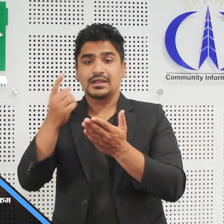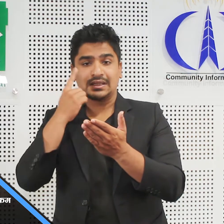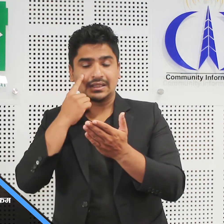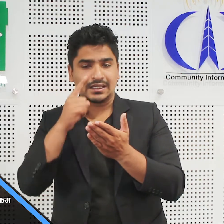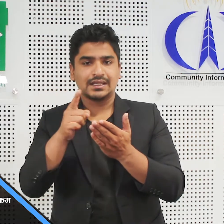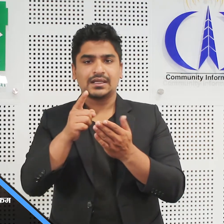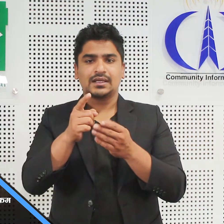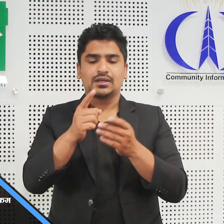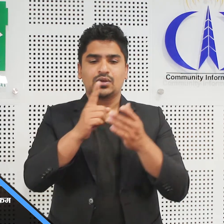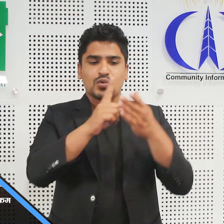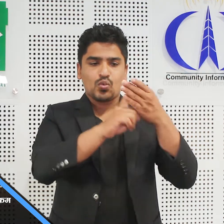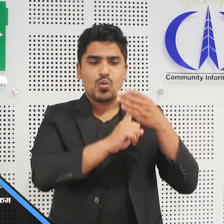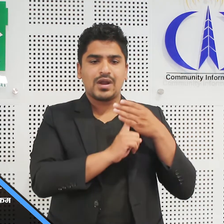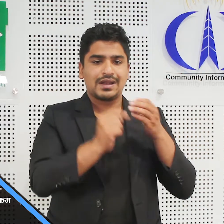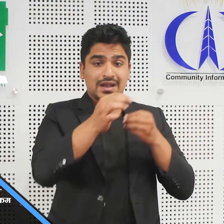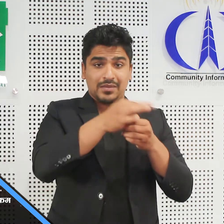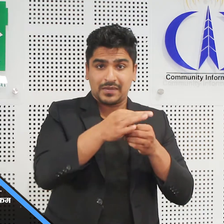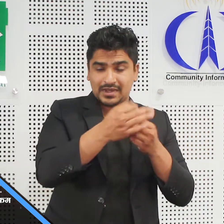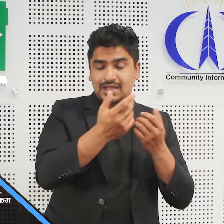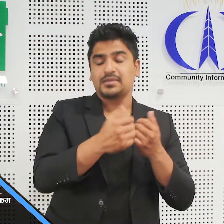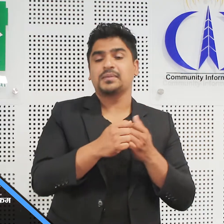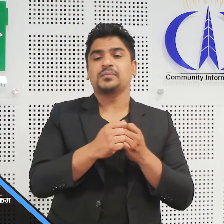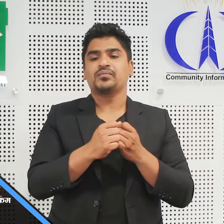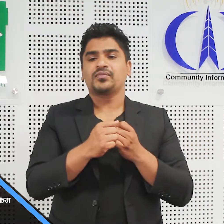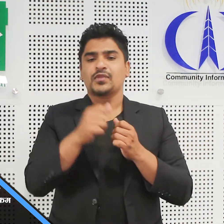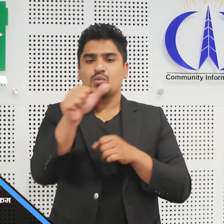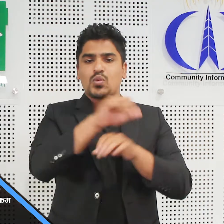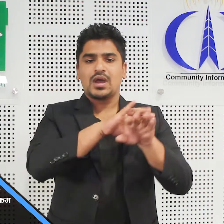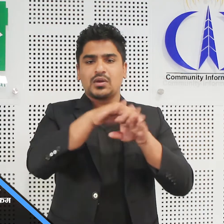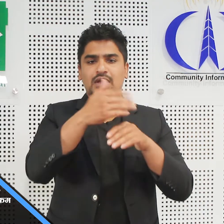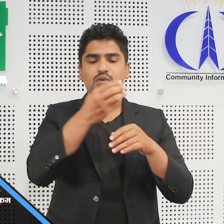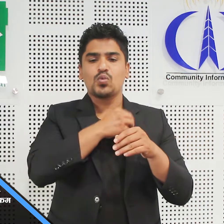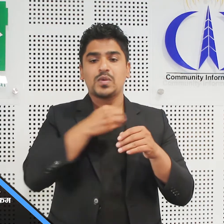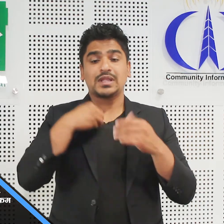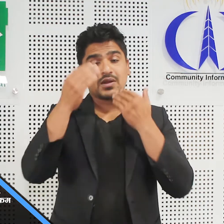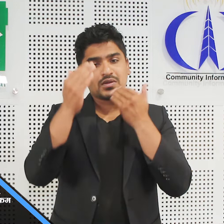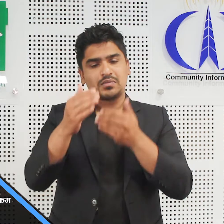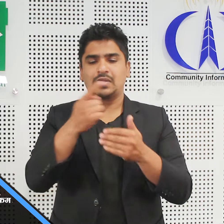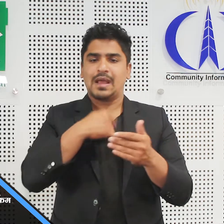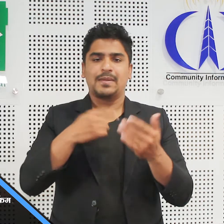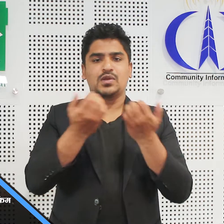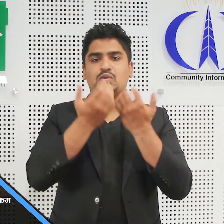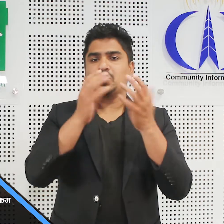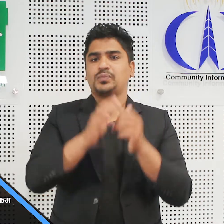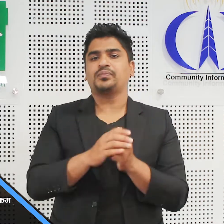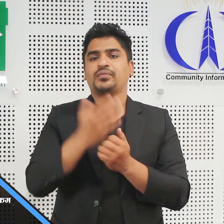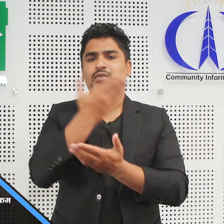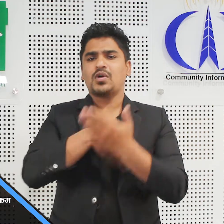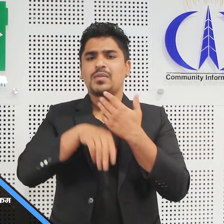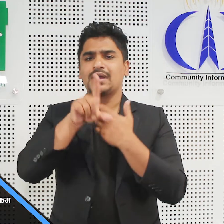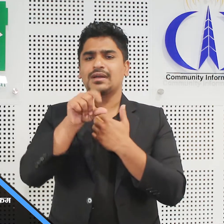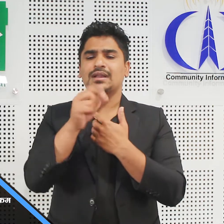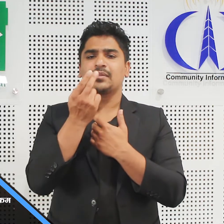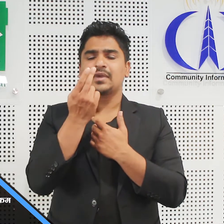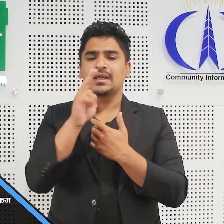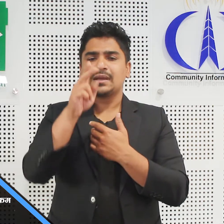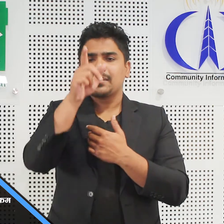खाले व्यक्तित्वहरूलाई हामीले राहत वितरणदेखि लिएर क्वारेन्टाइन व्यवस्थापनदेखि लिएर अनि